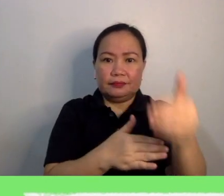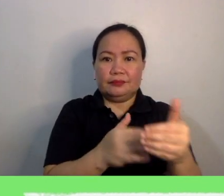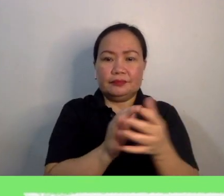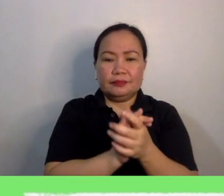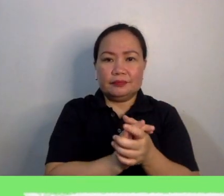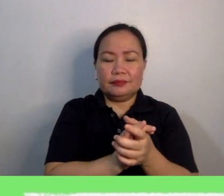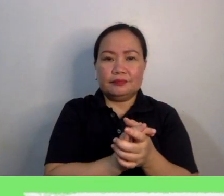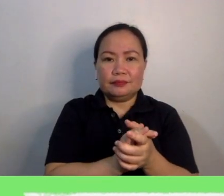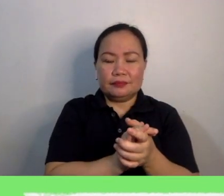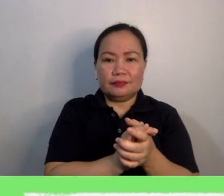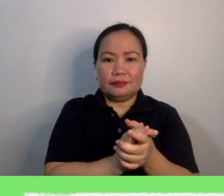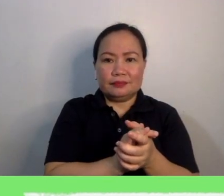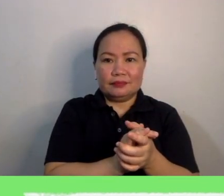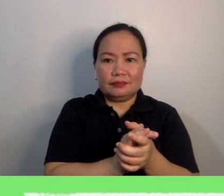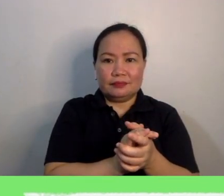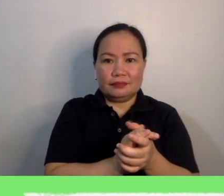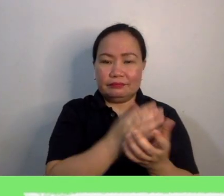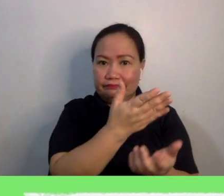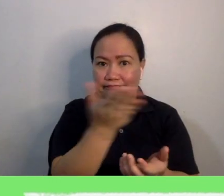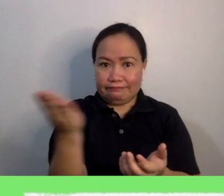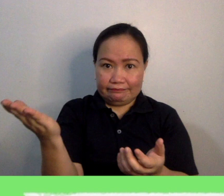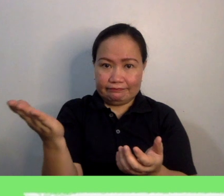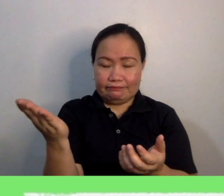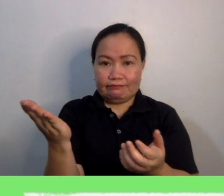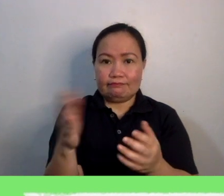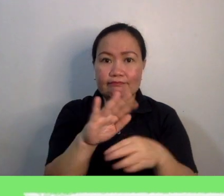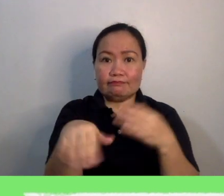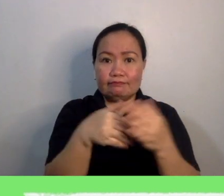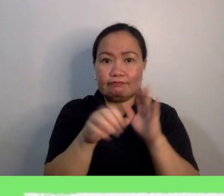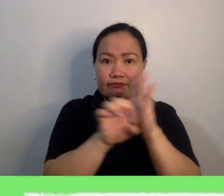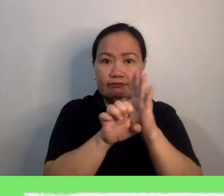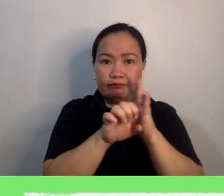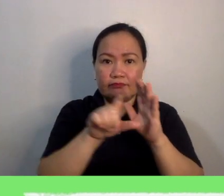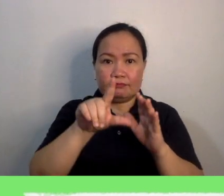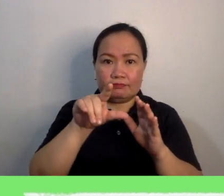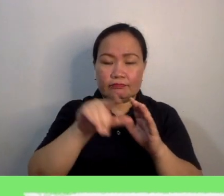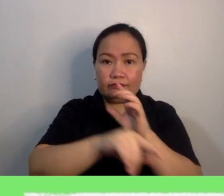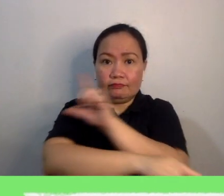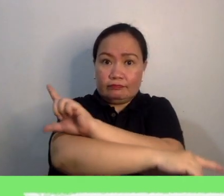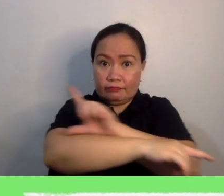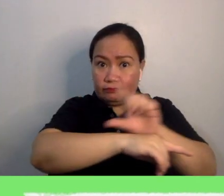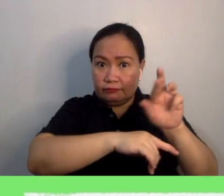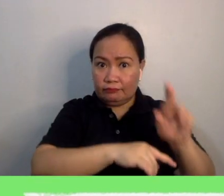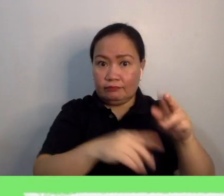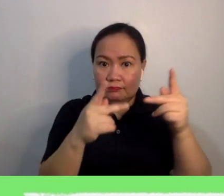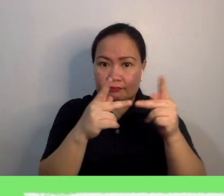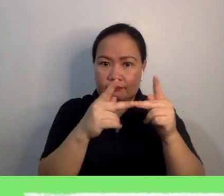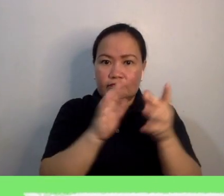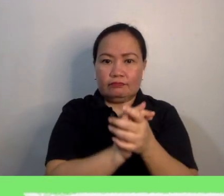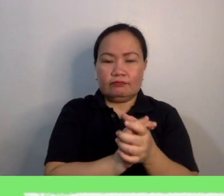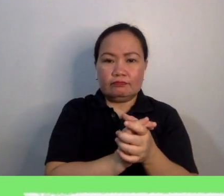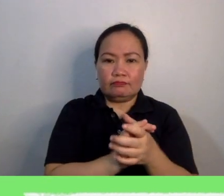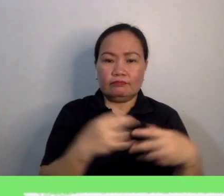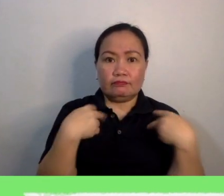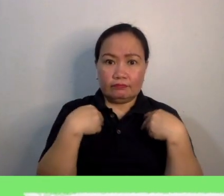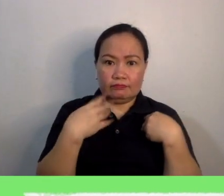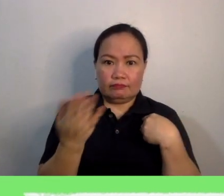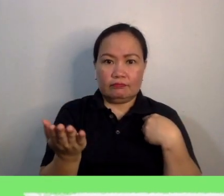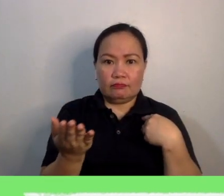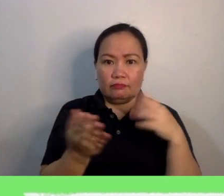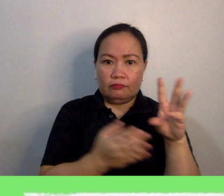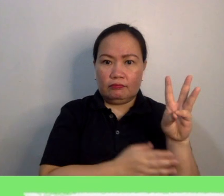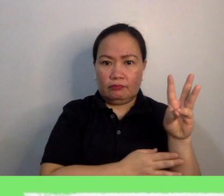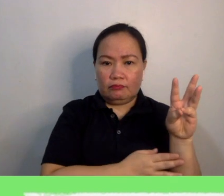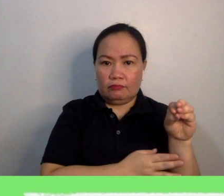Next, so these are all examples of linear pair. Now, I have here, angle